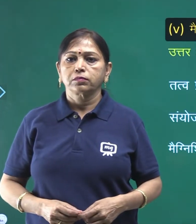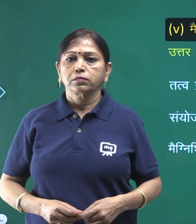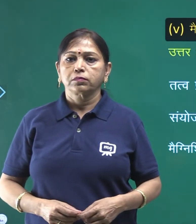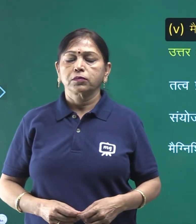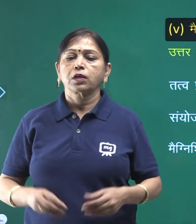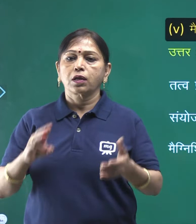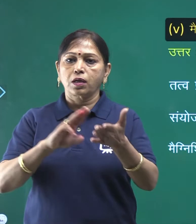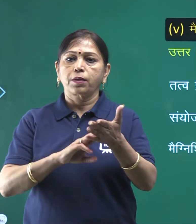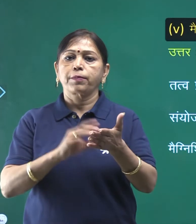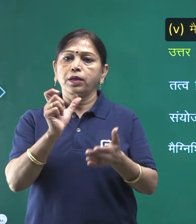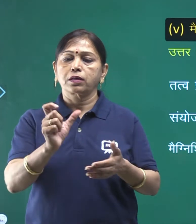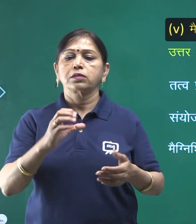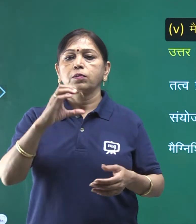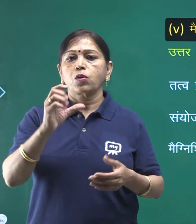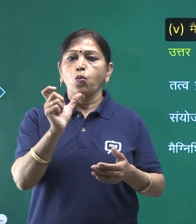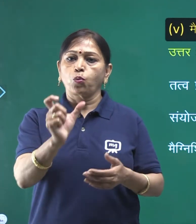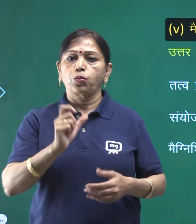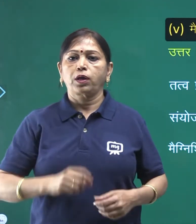मैग्नीशियम क्लोराइड